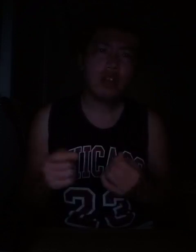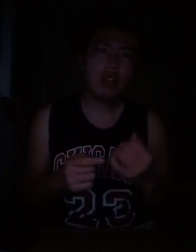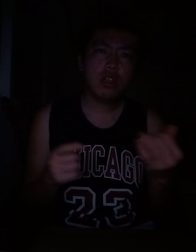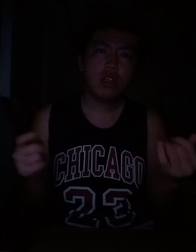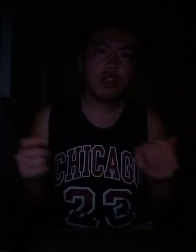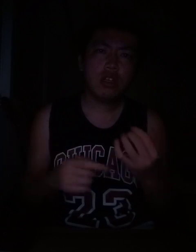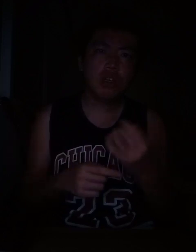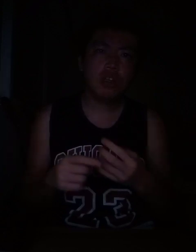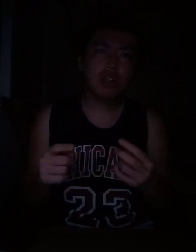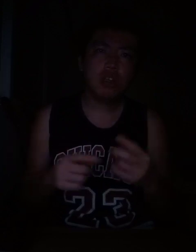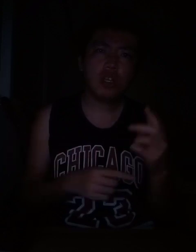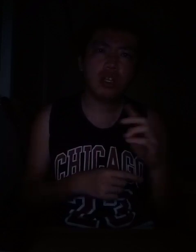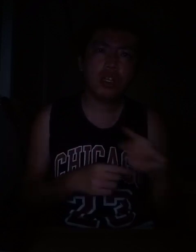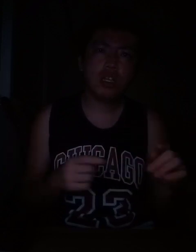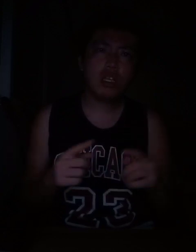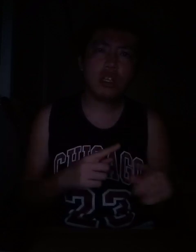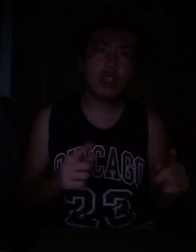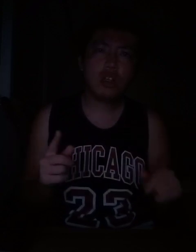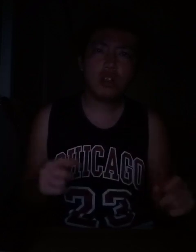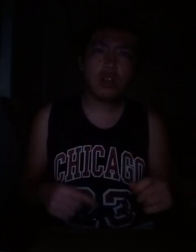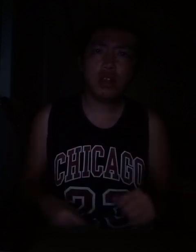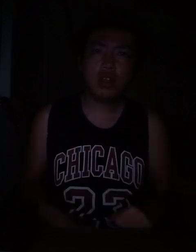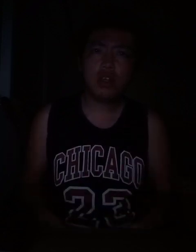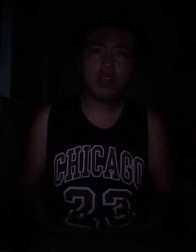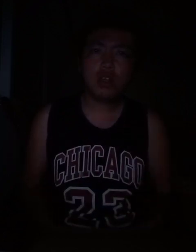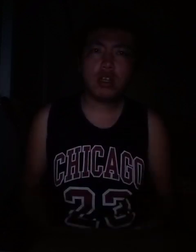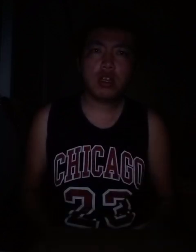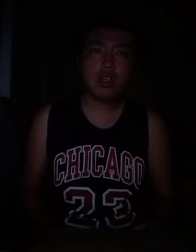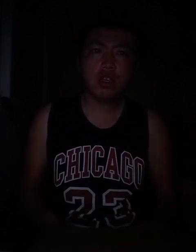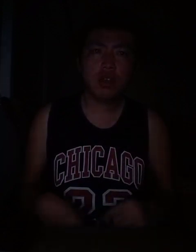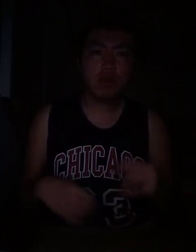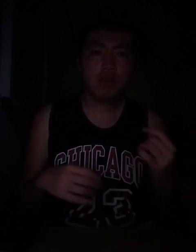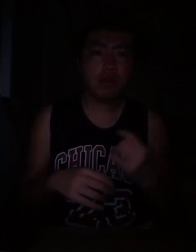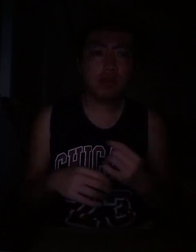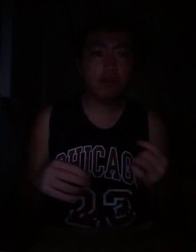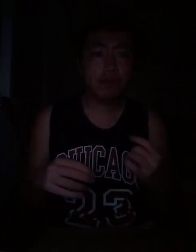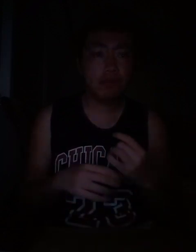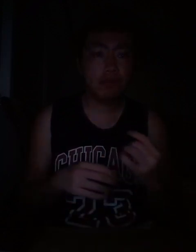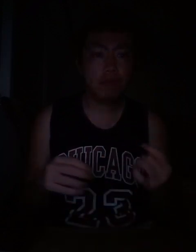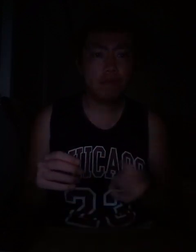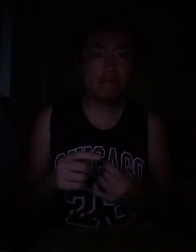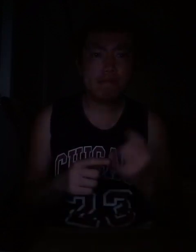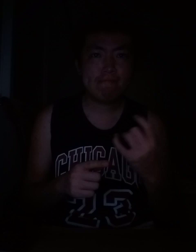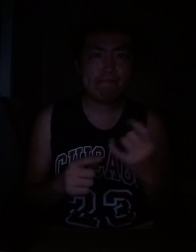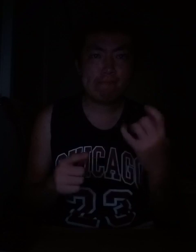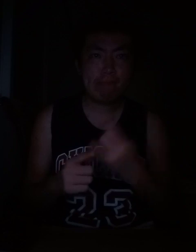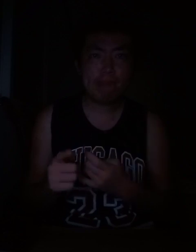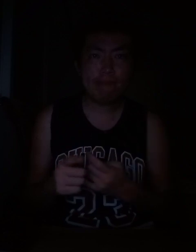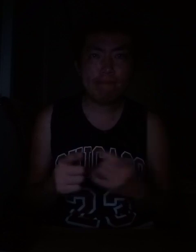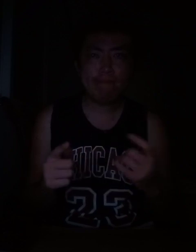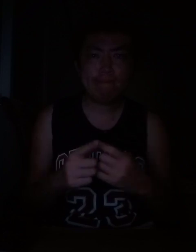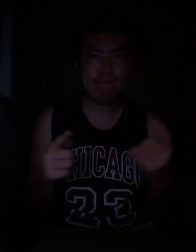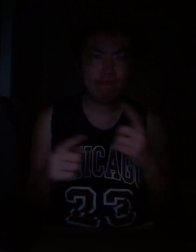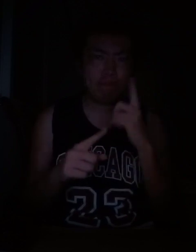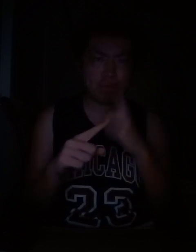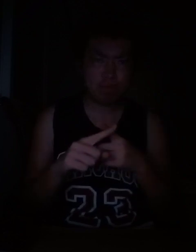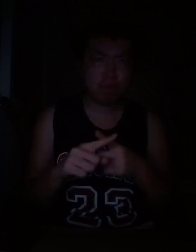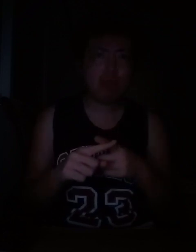대표에게 보고했다고 허위 진술했다는 겁니다. 법조계에선 김 전 회장이 폭로하겠다는 내용이 사실이 아니라면 이 전